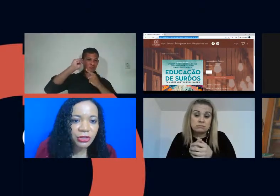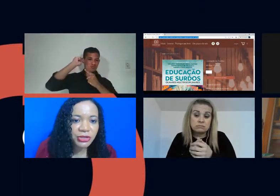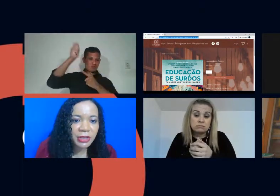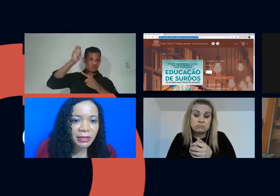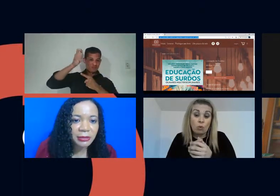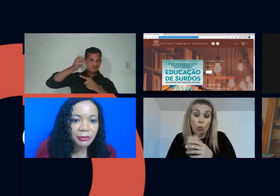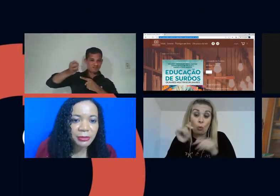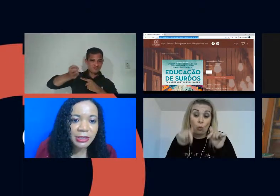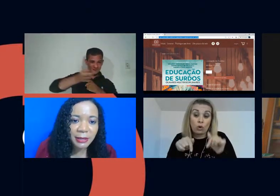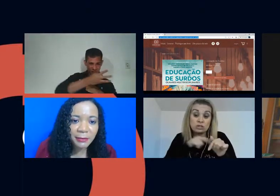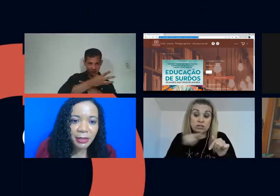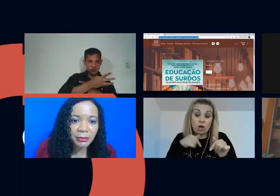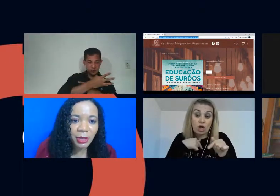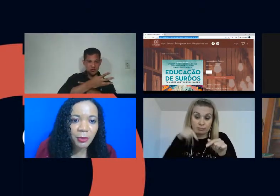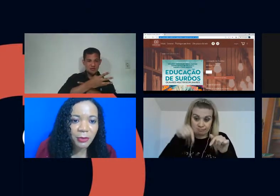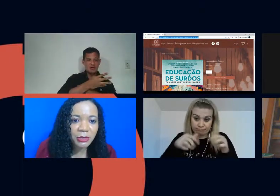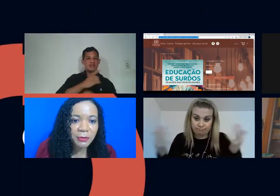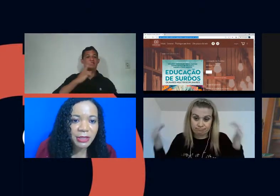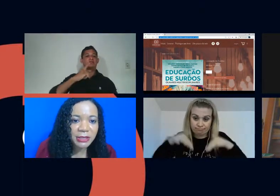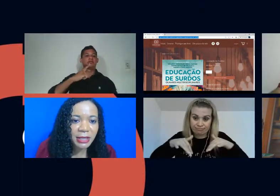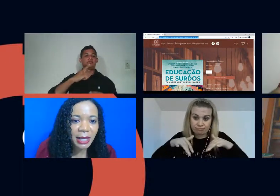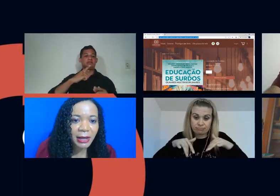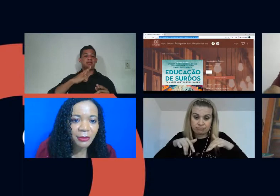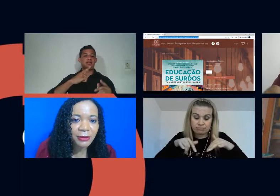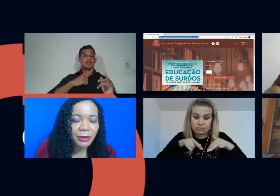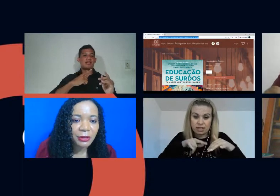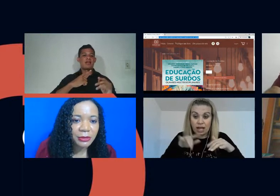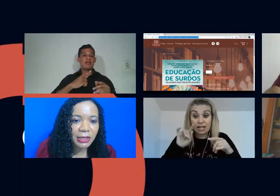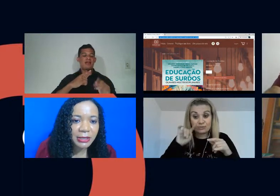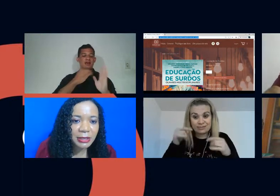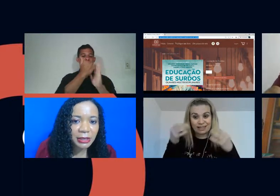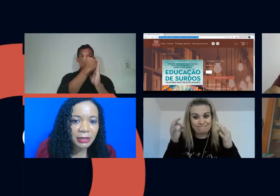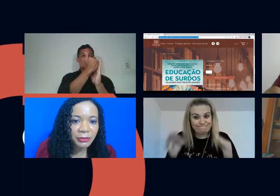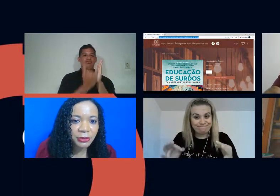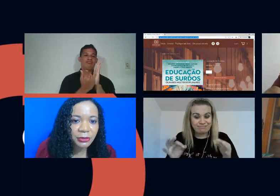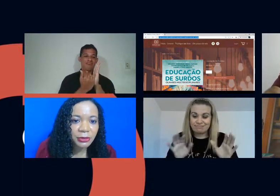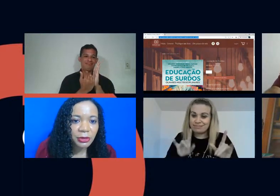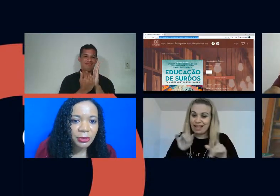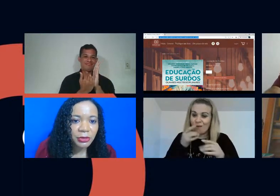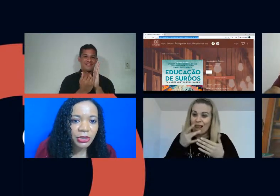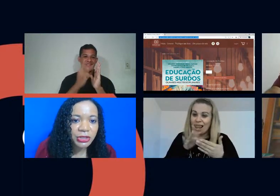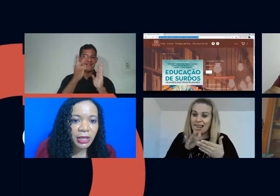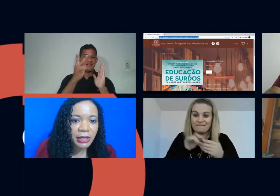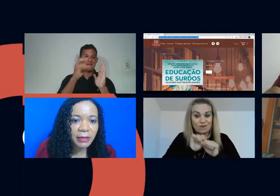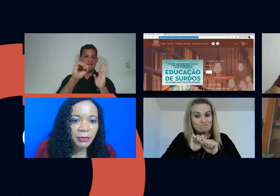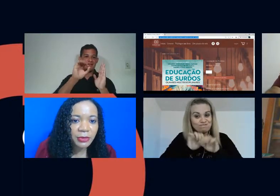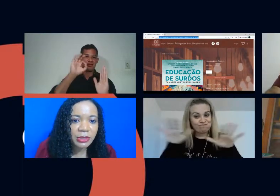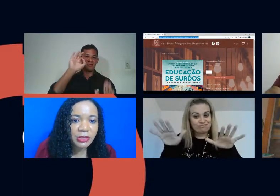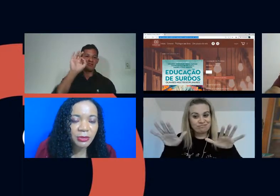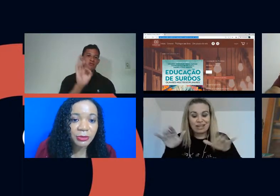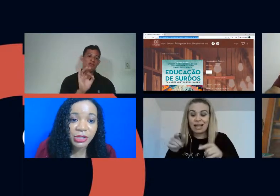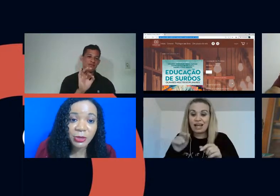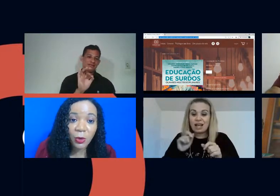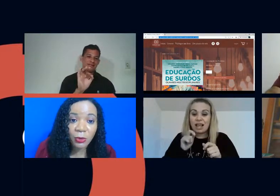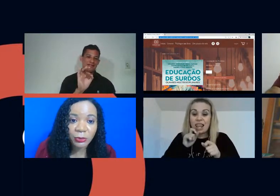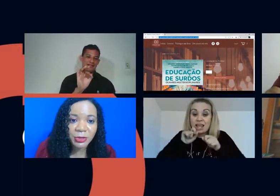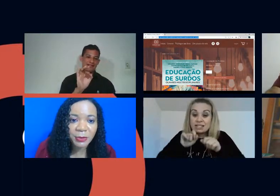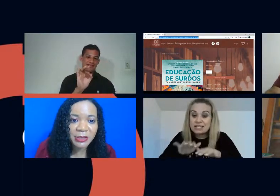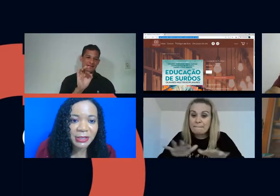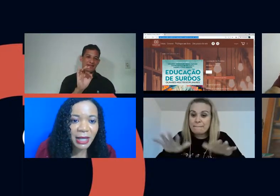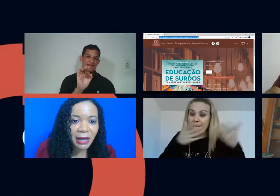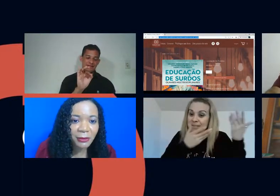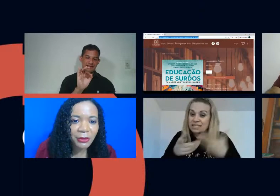E hoje nós estamos aqui num momento especial desse livro. Nós teremos um